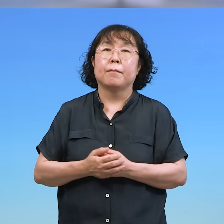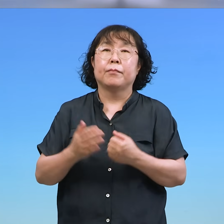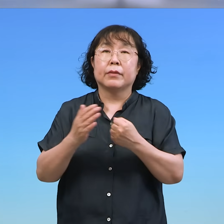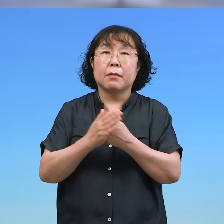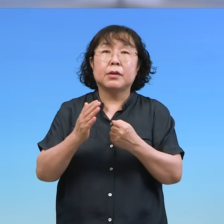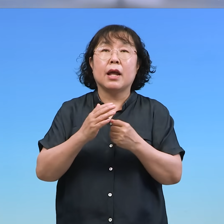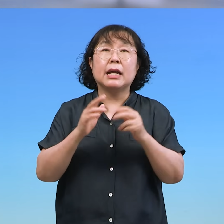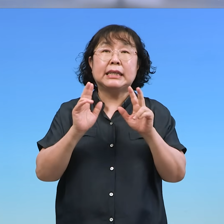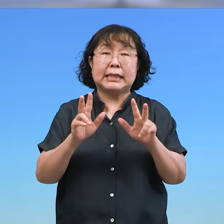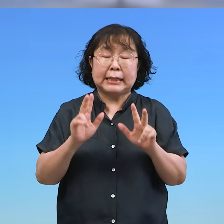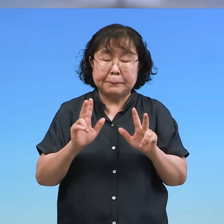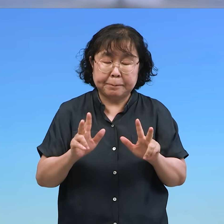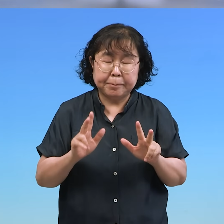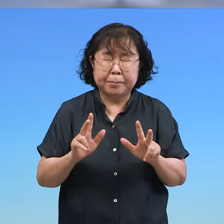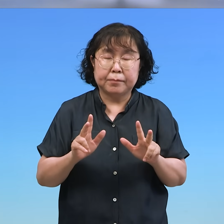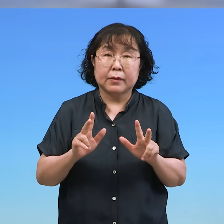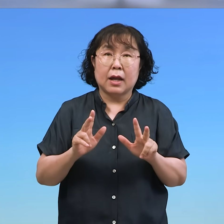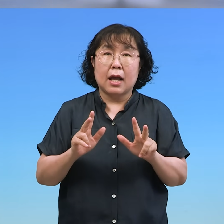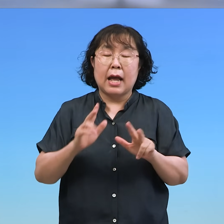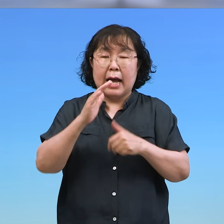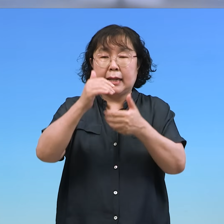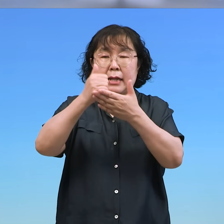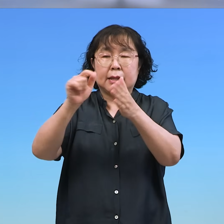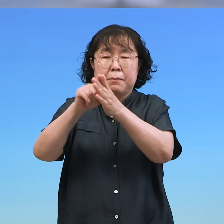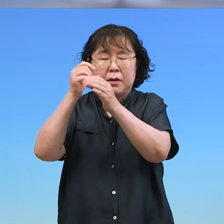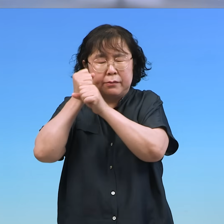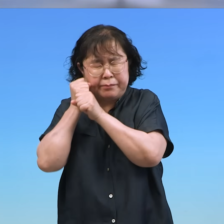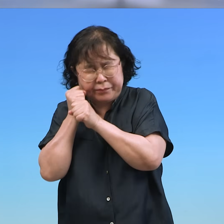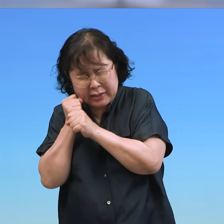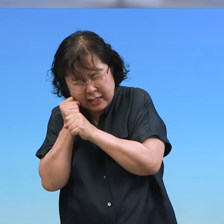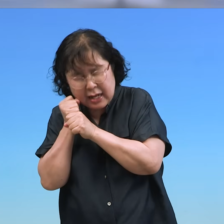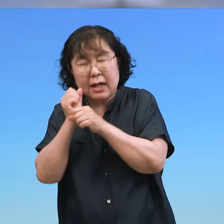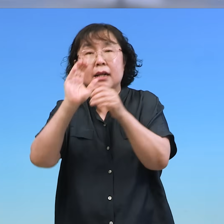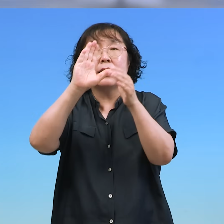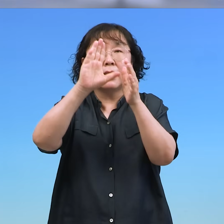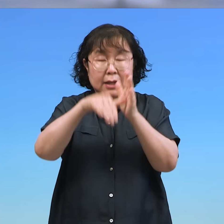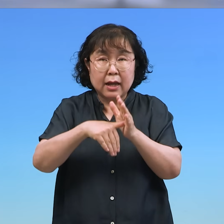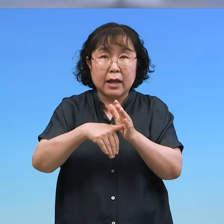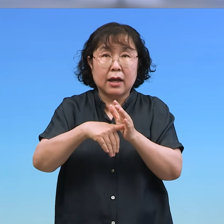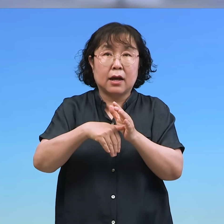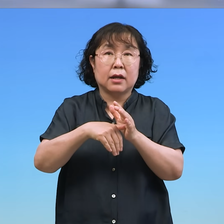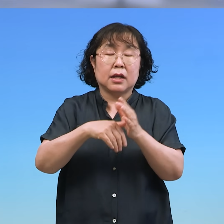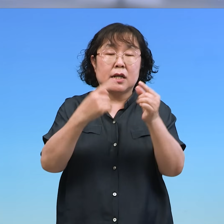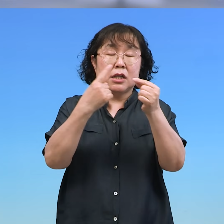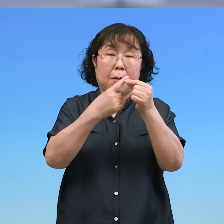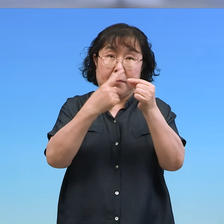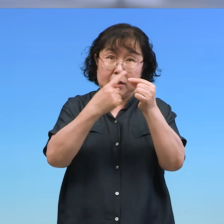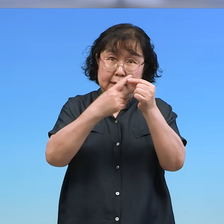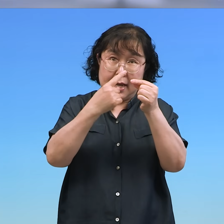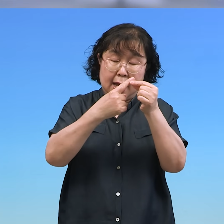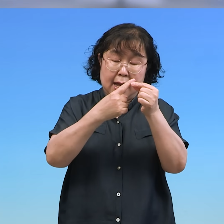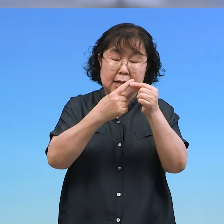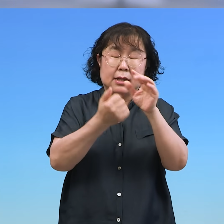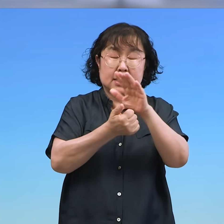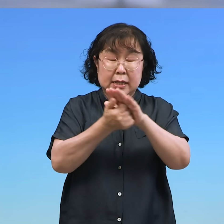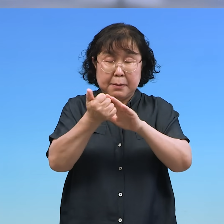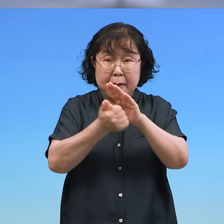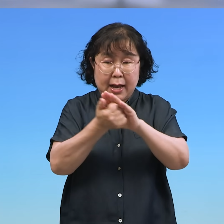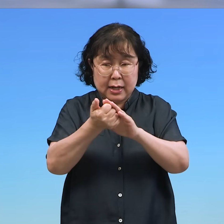이 상황이기 때문에 여러분 진짜 하나님 의지하셔야 된다는, 이 첫 번째 하나님 말씀 묵상과